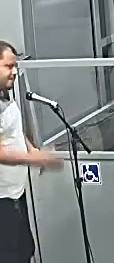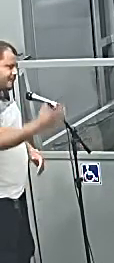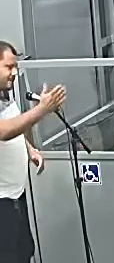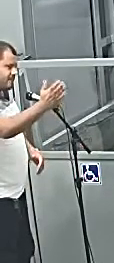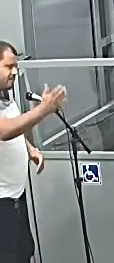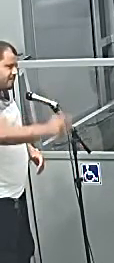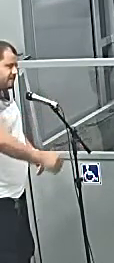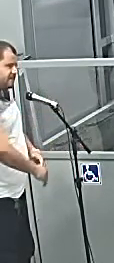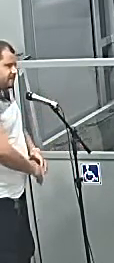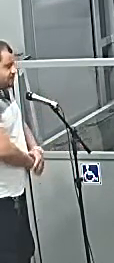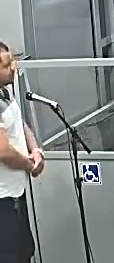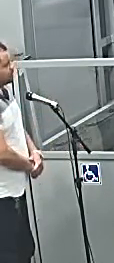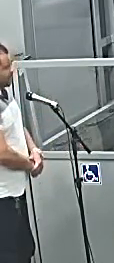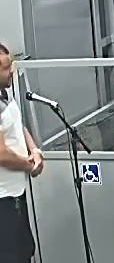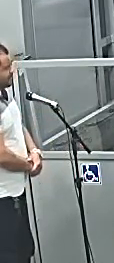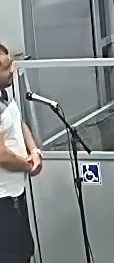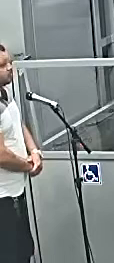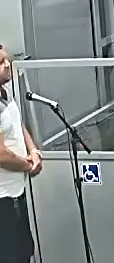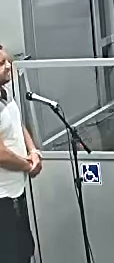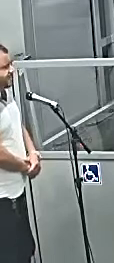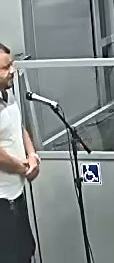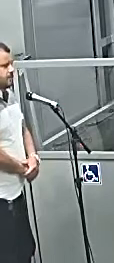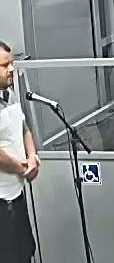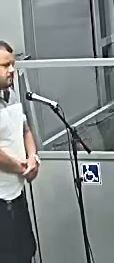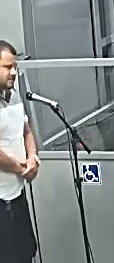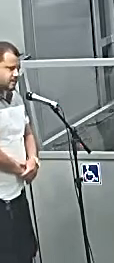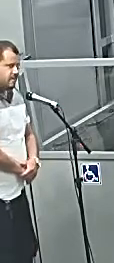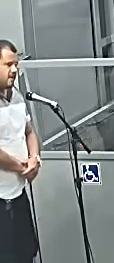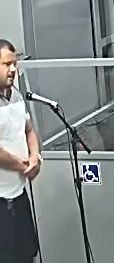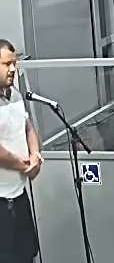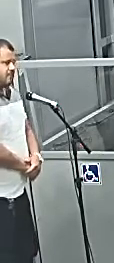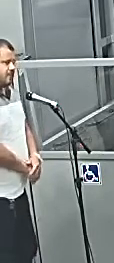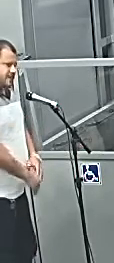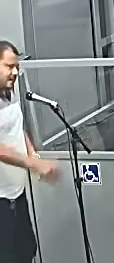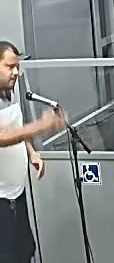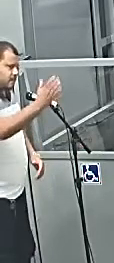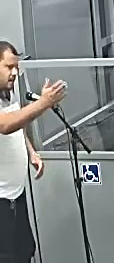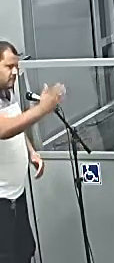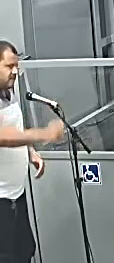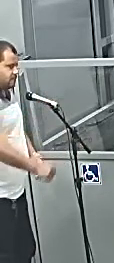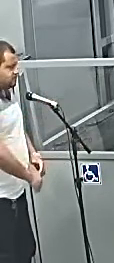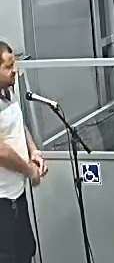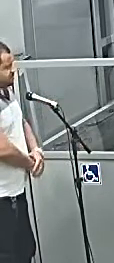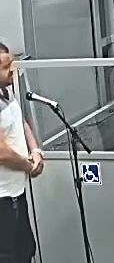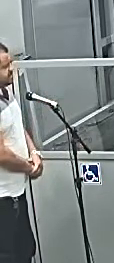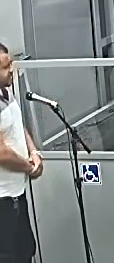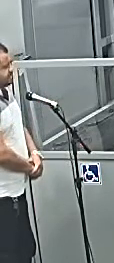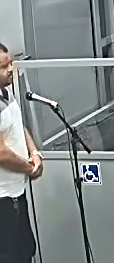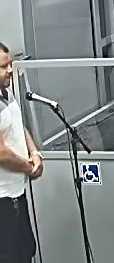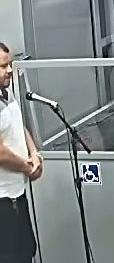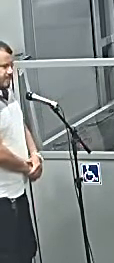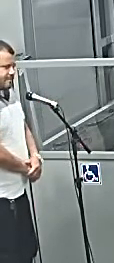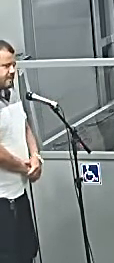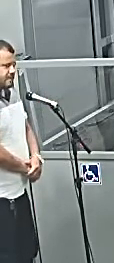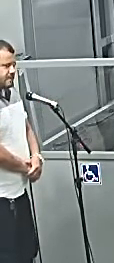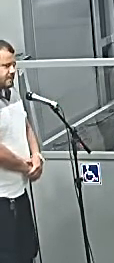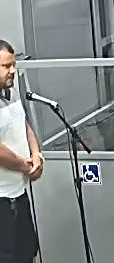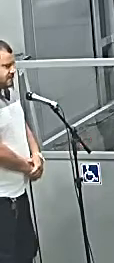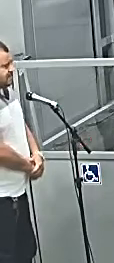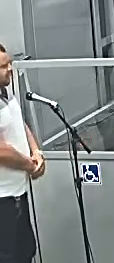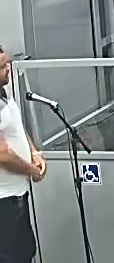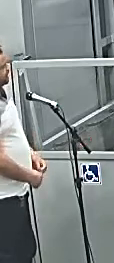na paraolimpíada escolar nenhum direito à inclusão que foi dado aos alunos especiais de paraopeba